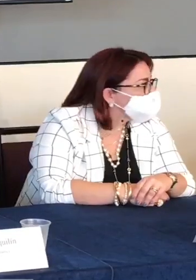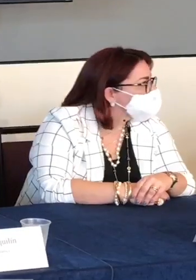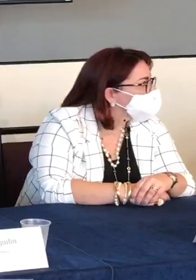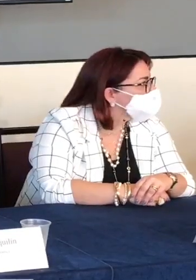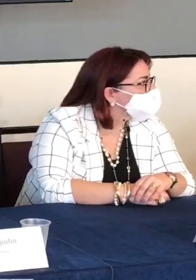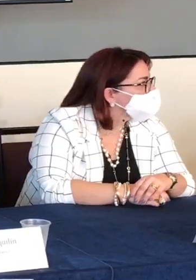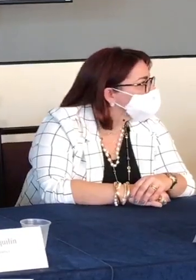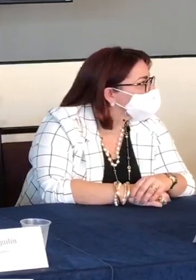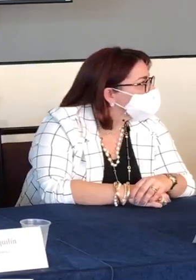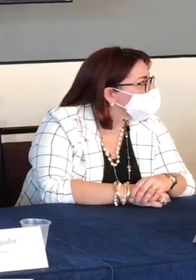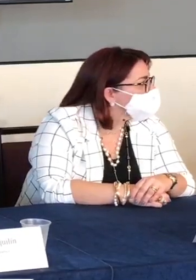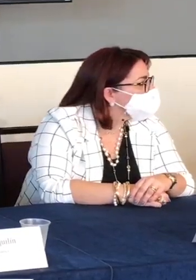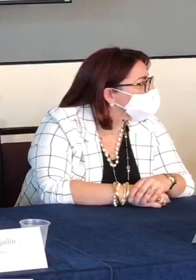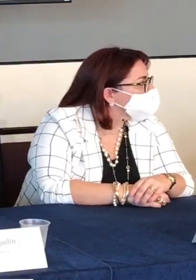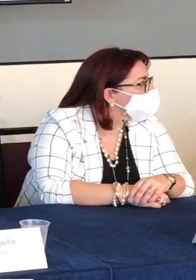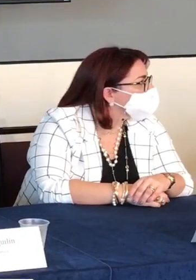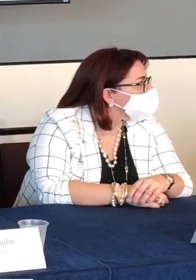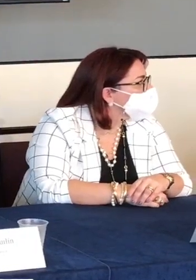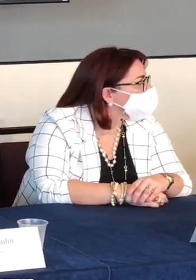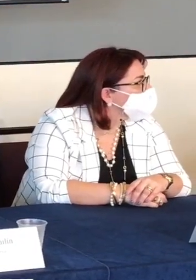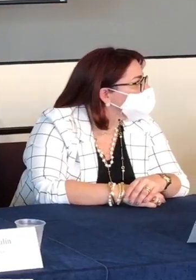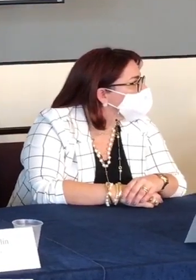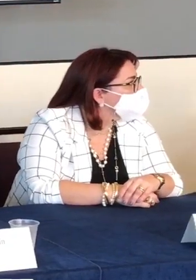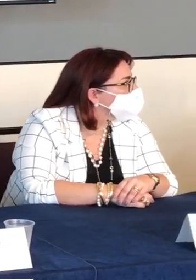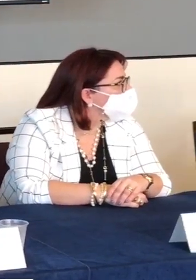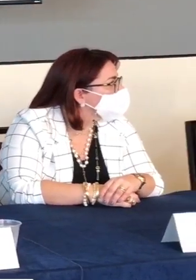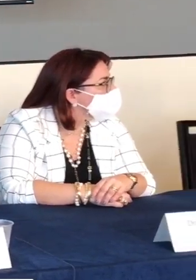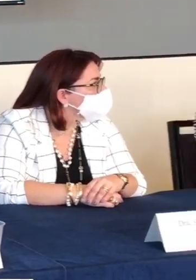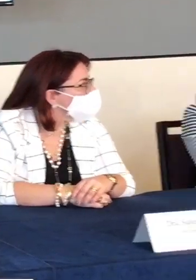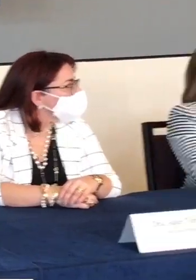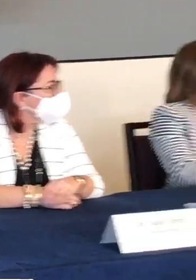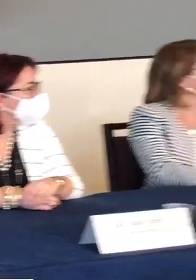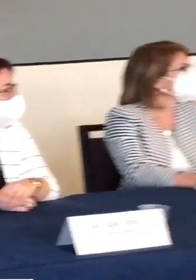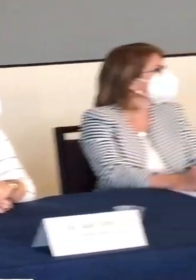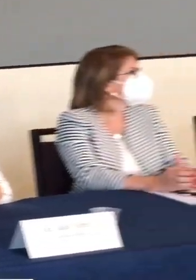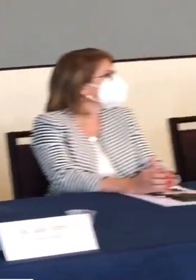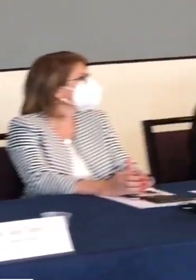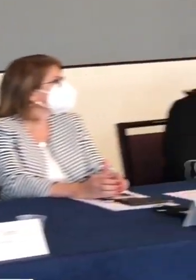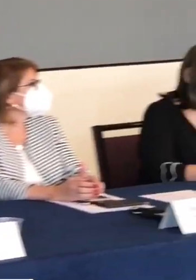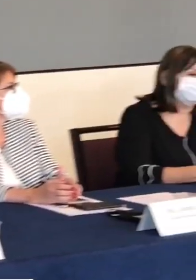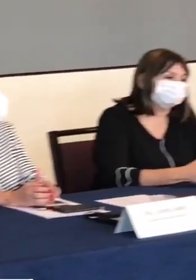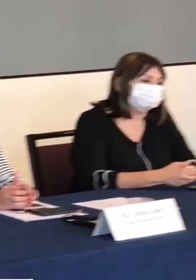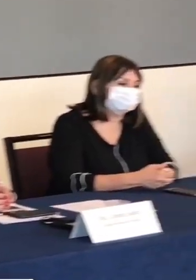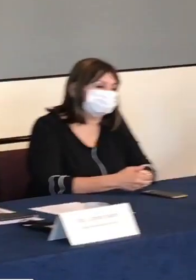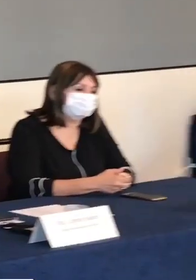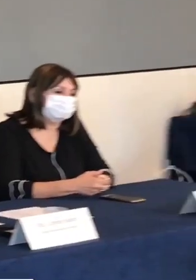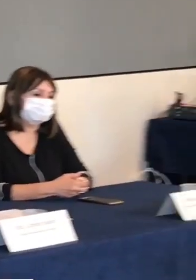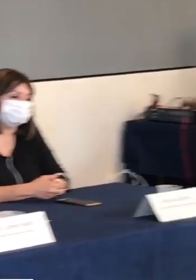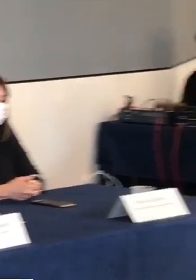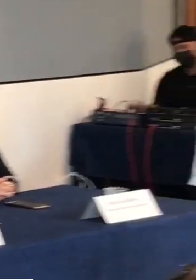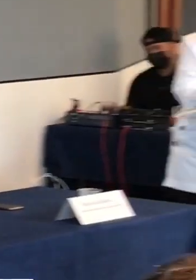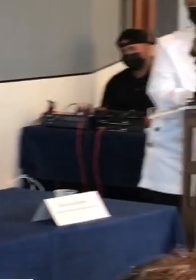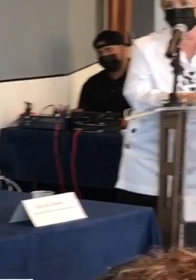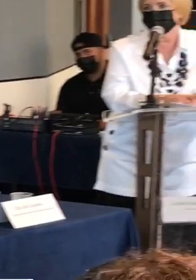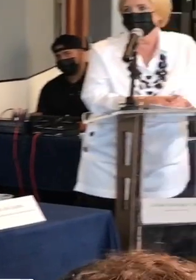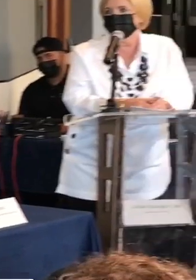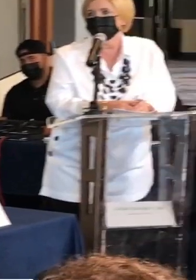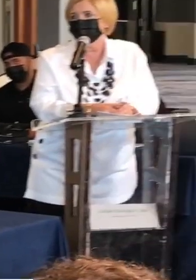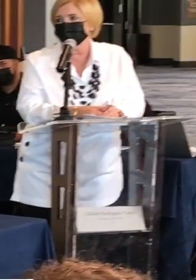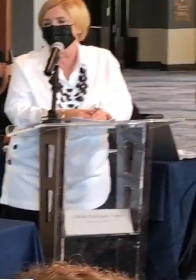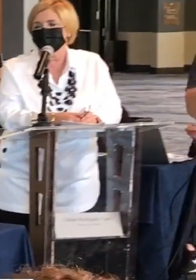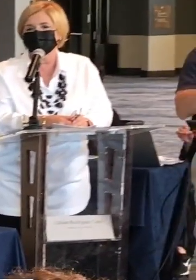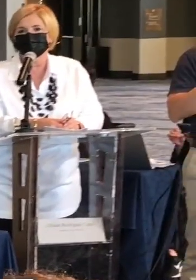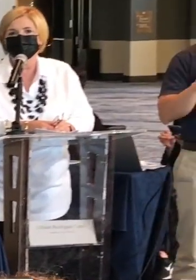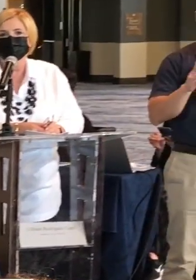doctora Quilín. Puerto Rico cuenta con 6 infectólogas pediátricas activas en la práctica